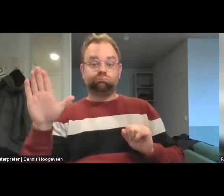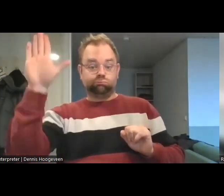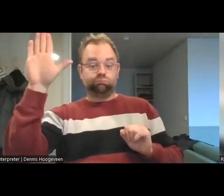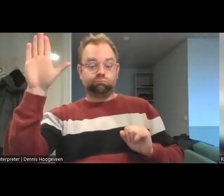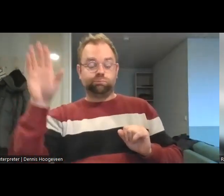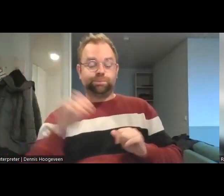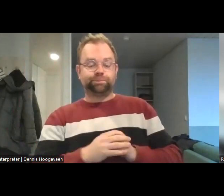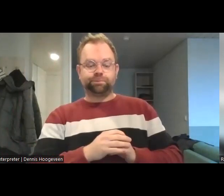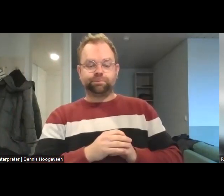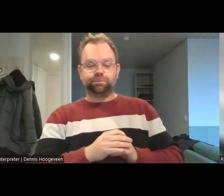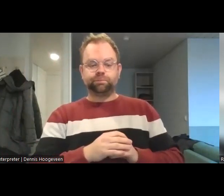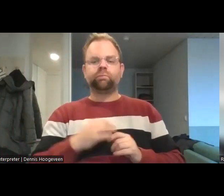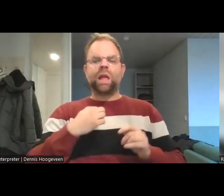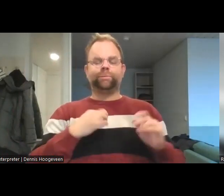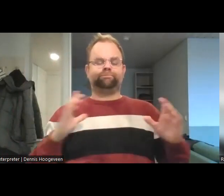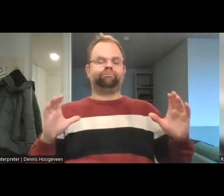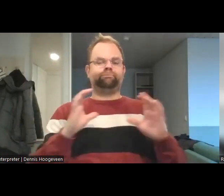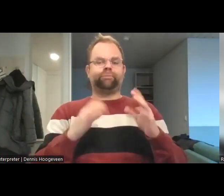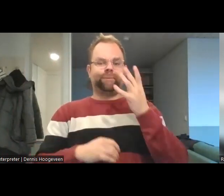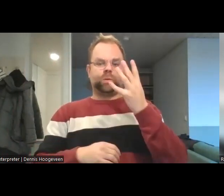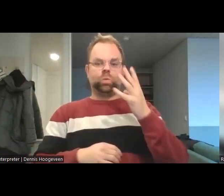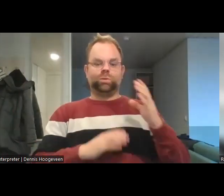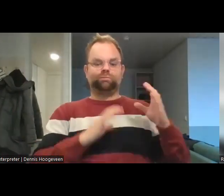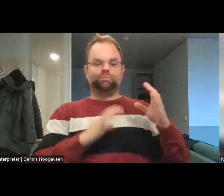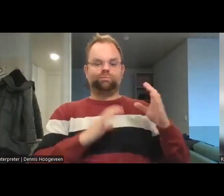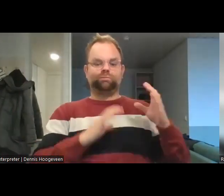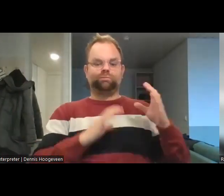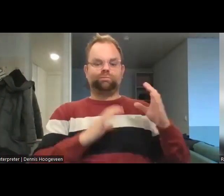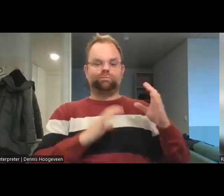domaines. Un, c'est l'accès égal aux services.